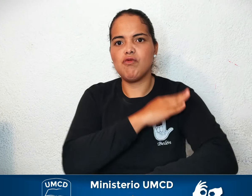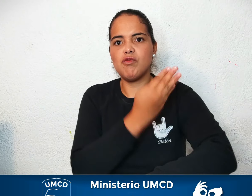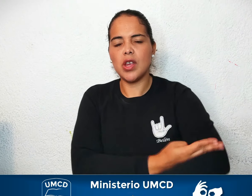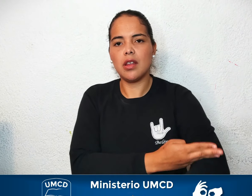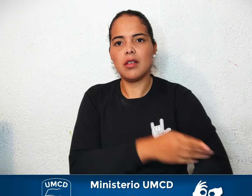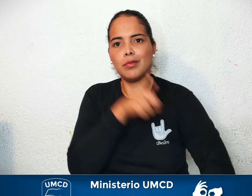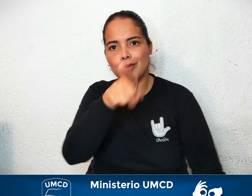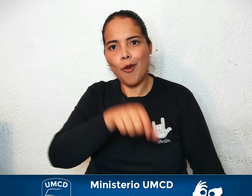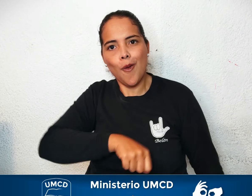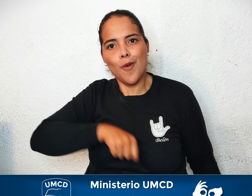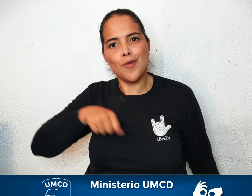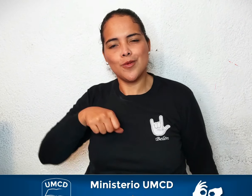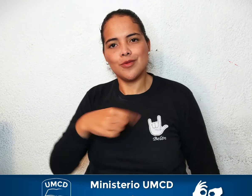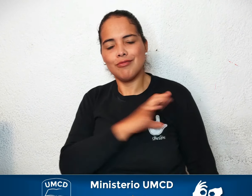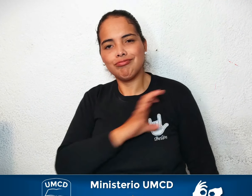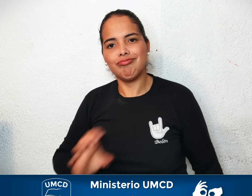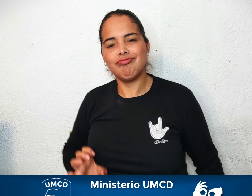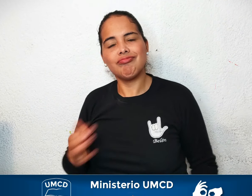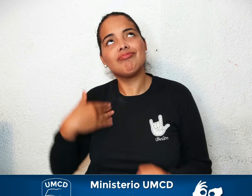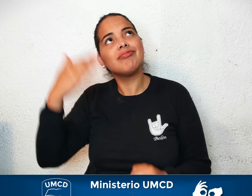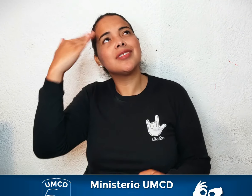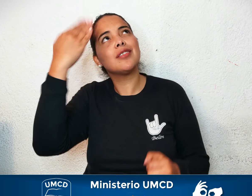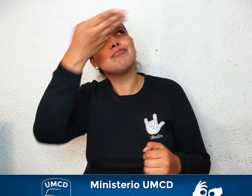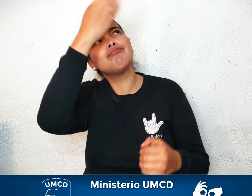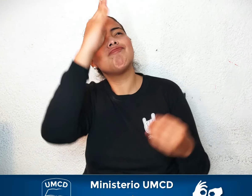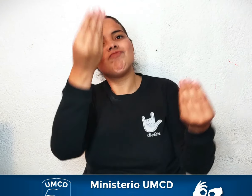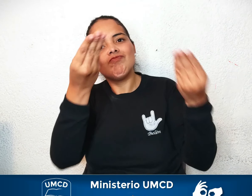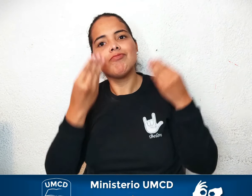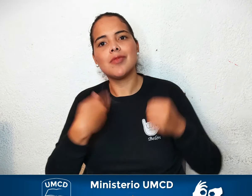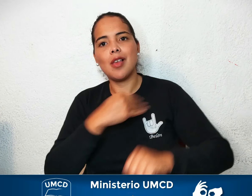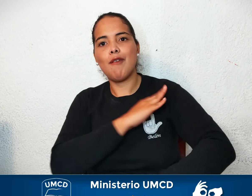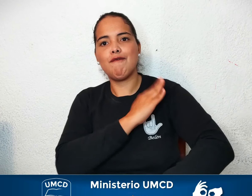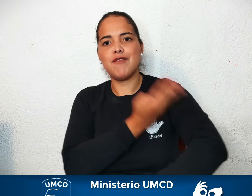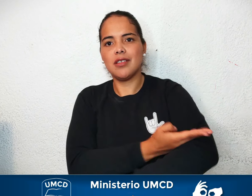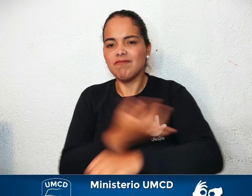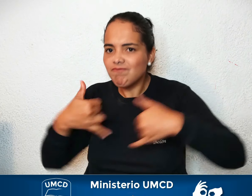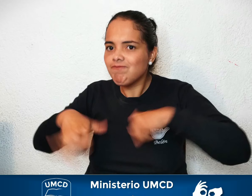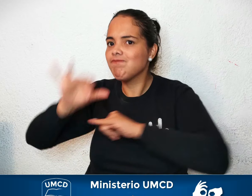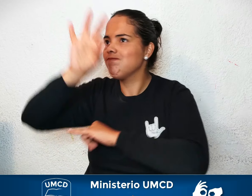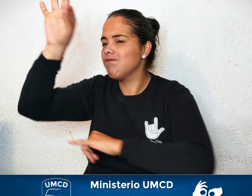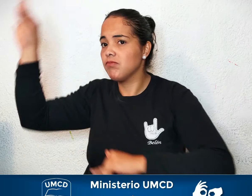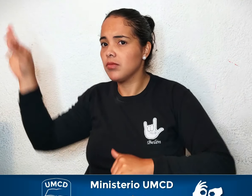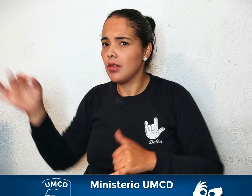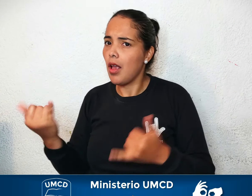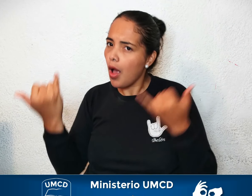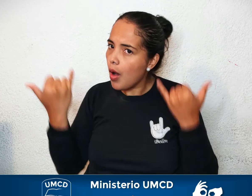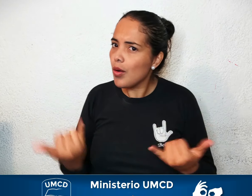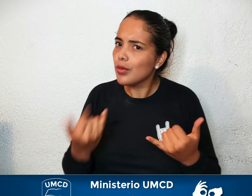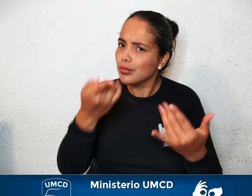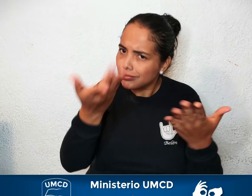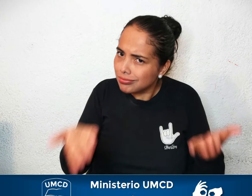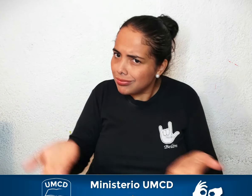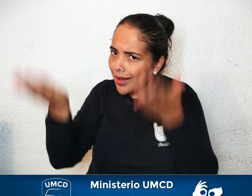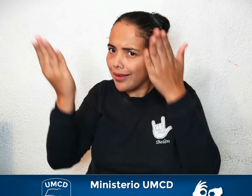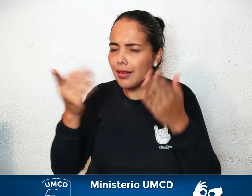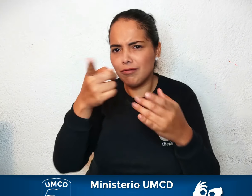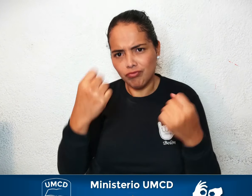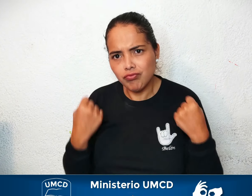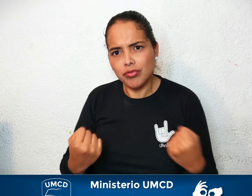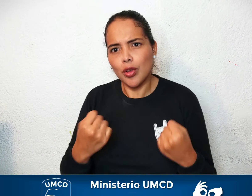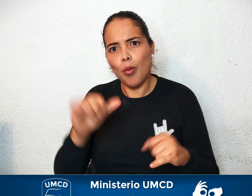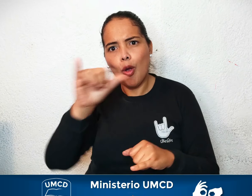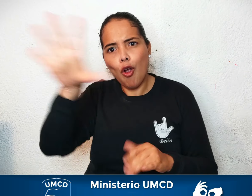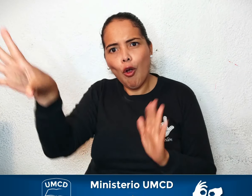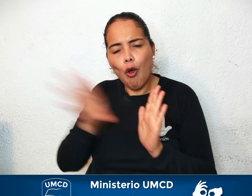y de dominio propio y la presencia del Señor con nosotros. Hagamos como José de Arimatea, hagamos